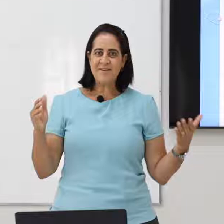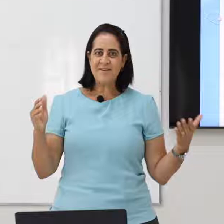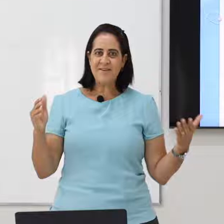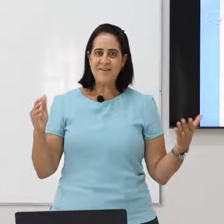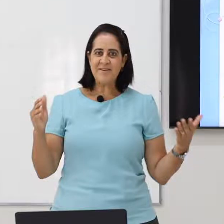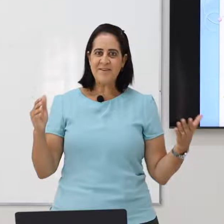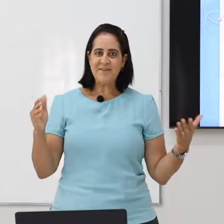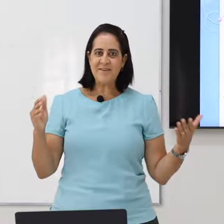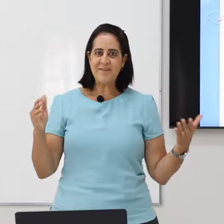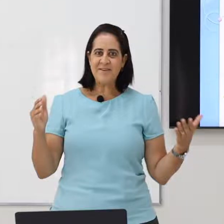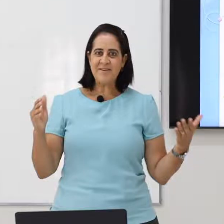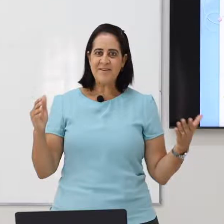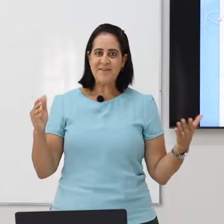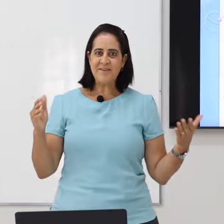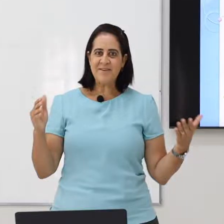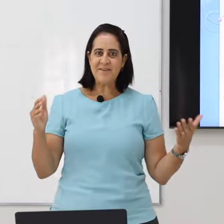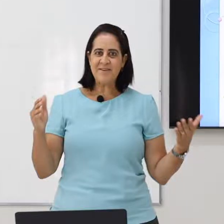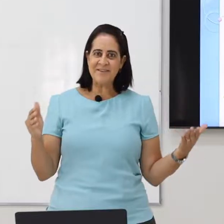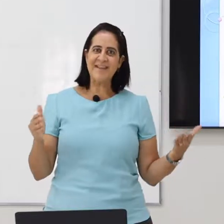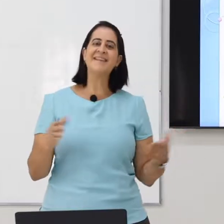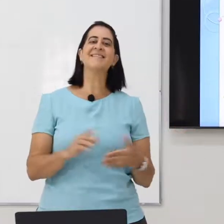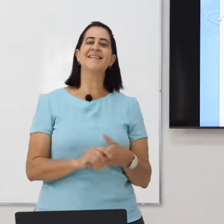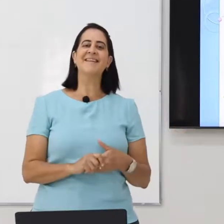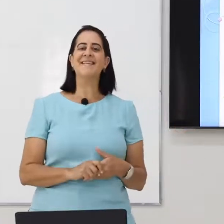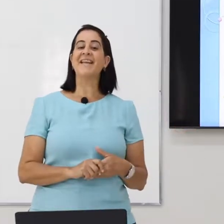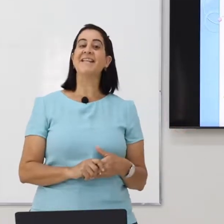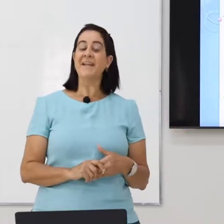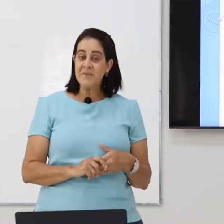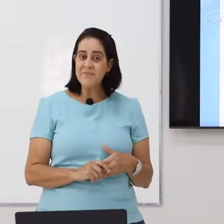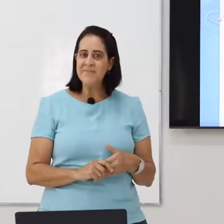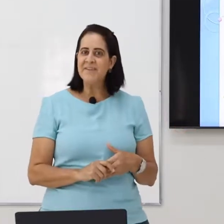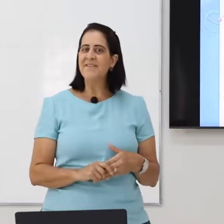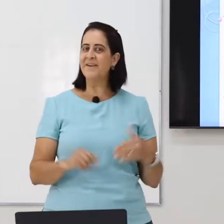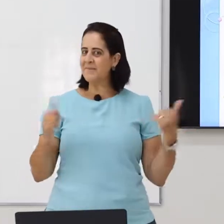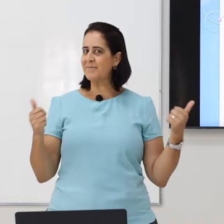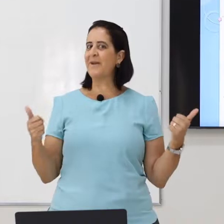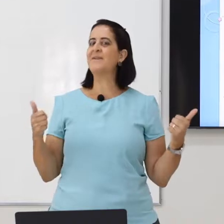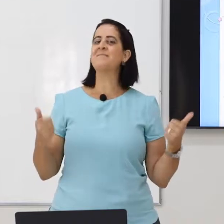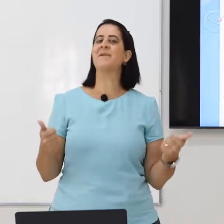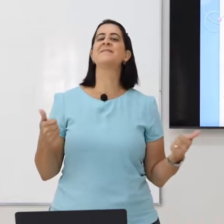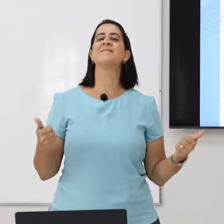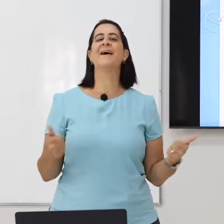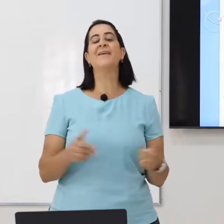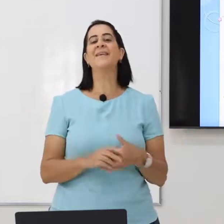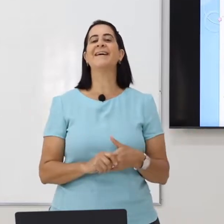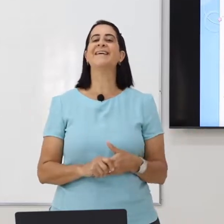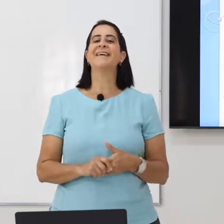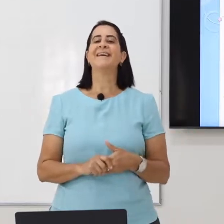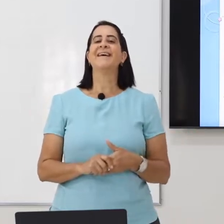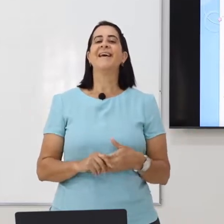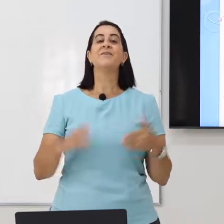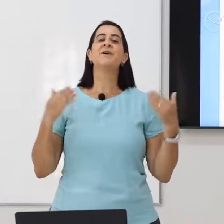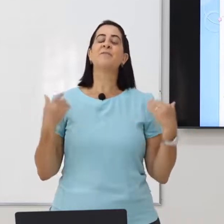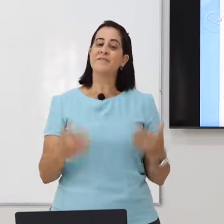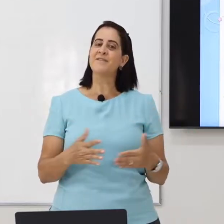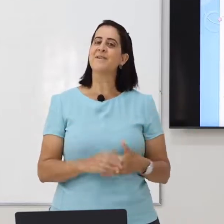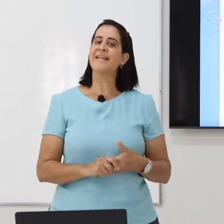Oi, tudo bem? Vamos começar a sinalizar então? Vamos para a nossa próxima aula? Eu sou a professora